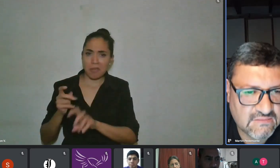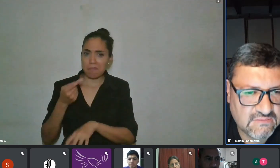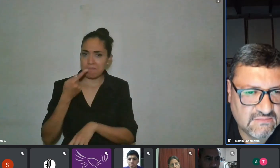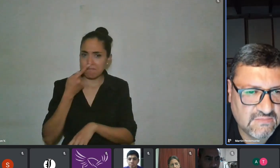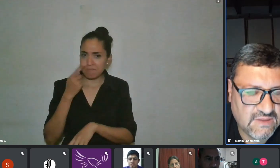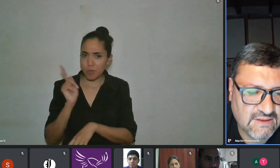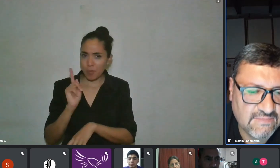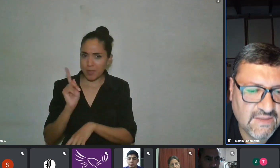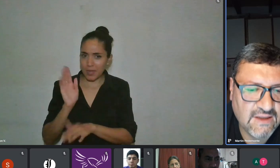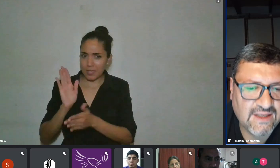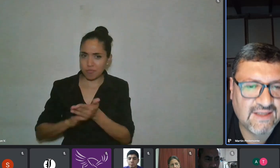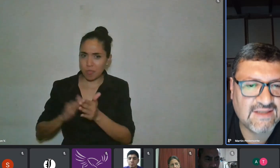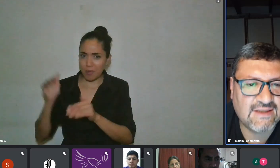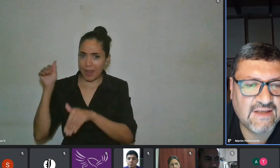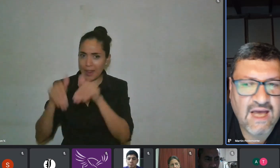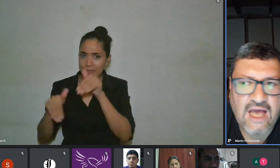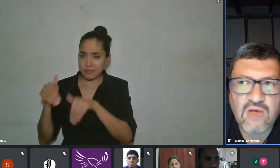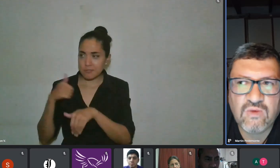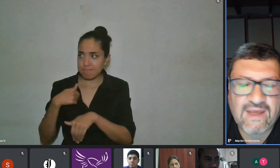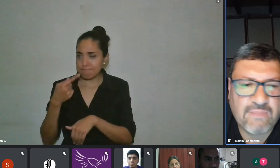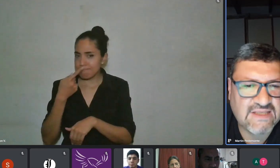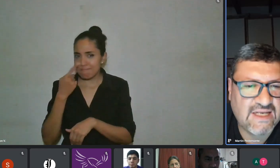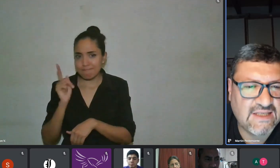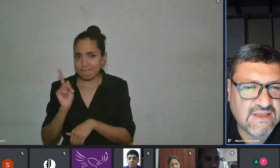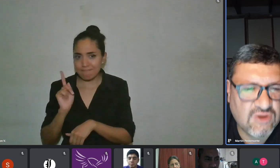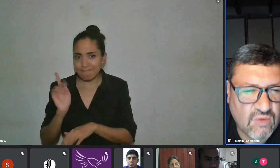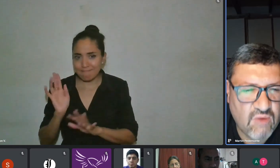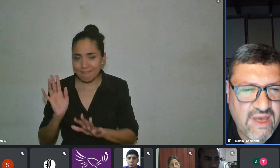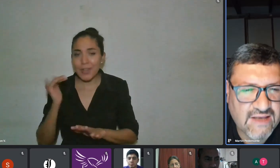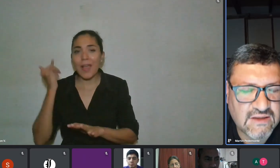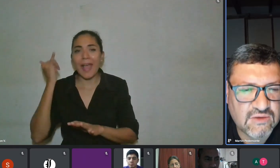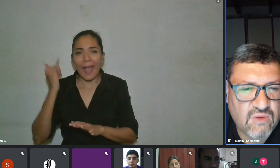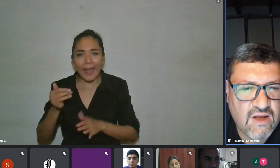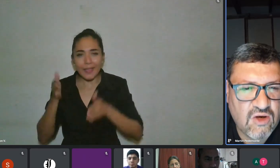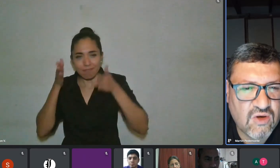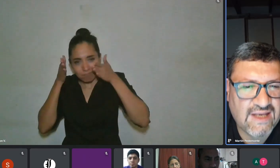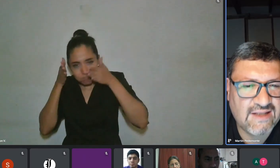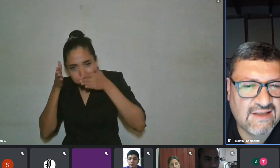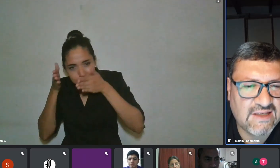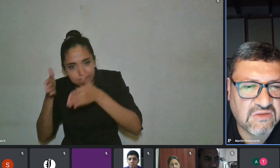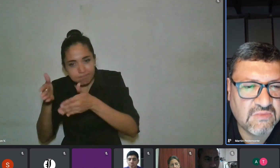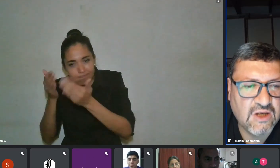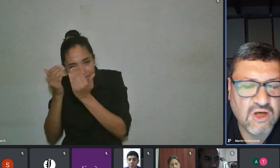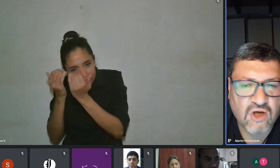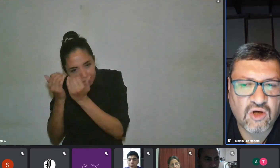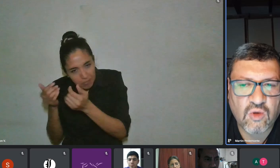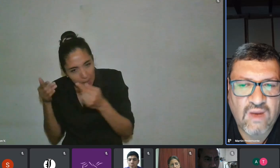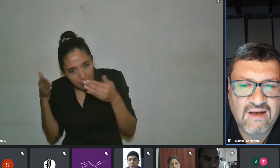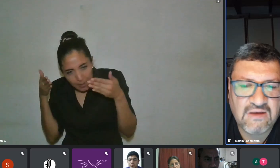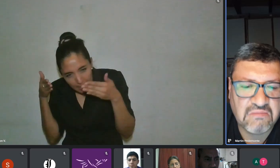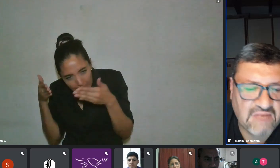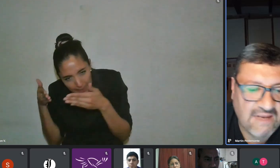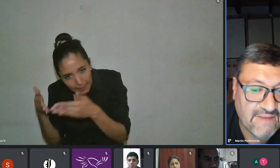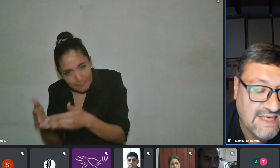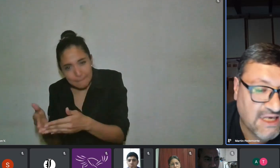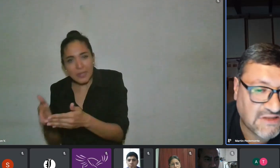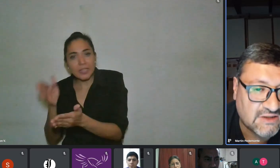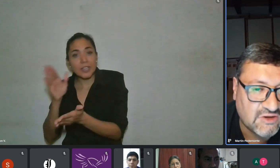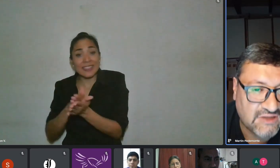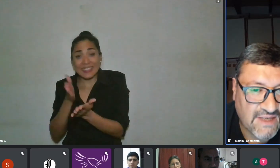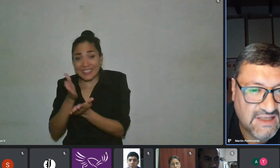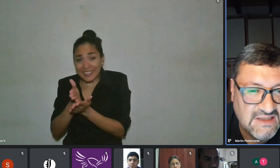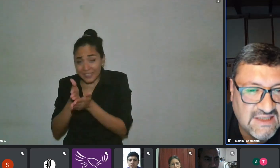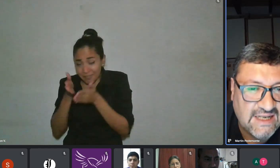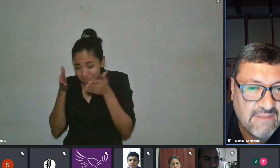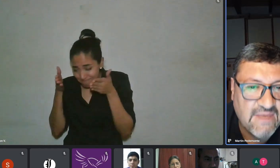aprenderlas, ¿viste? Es decir, hay una especialización muy acentuada en lo que es el derecho, con lo cual la verdad que hay